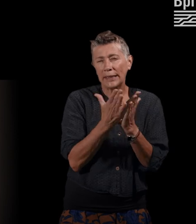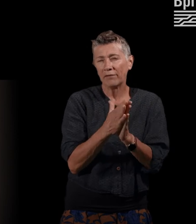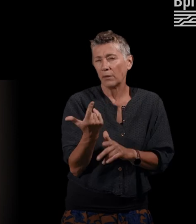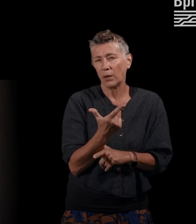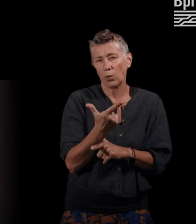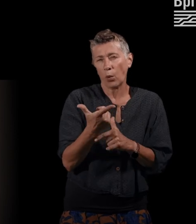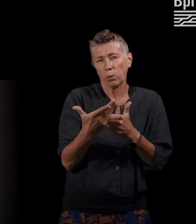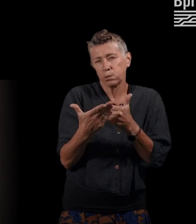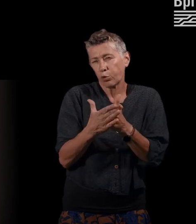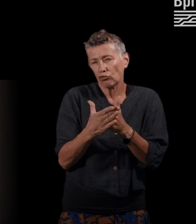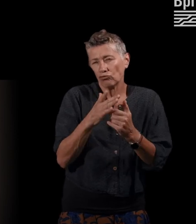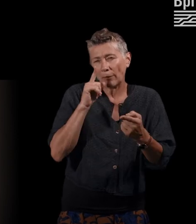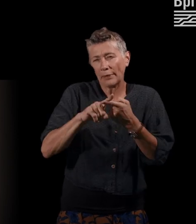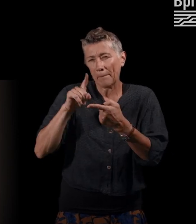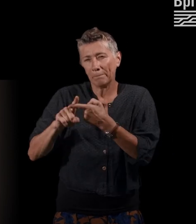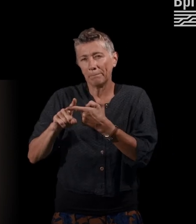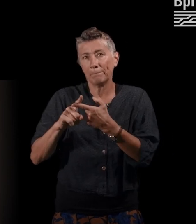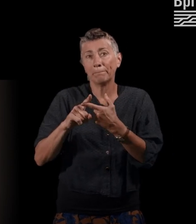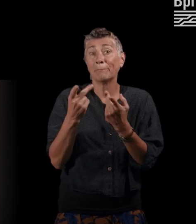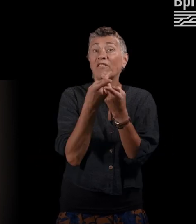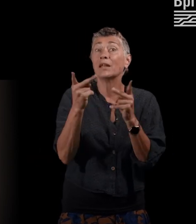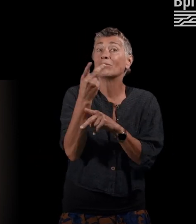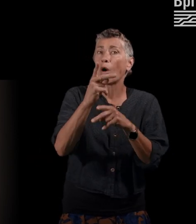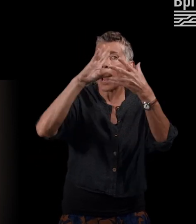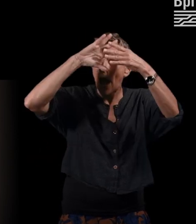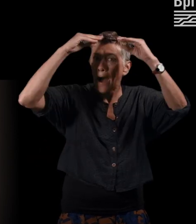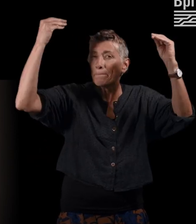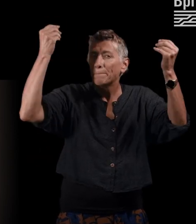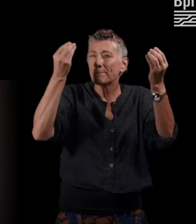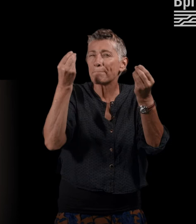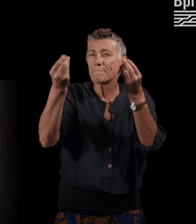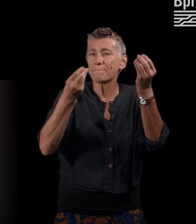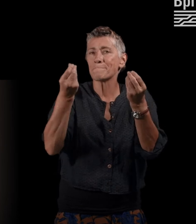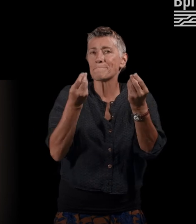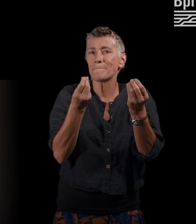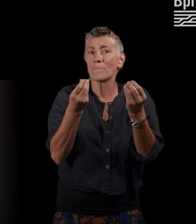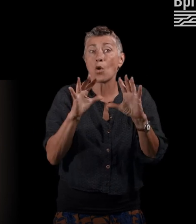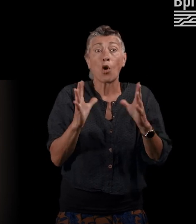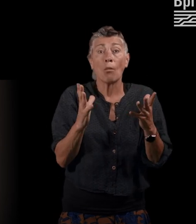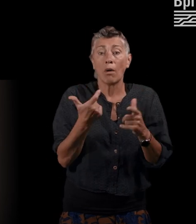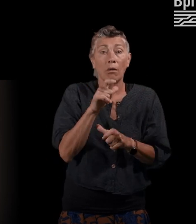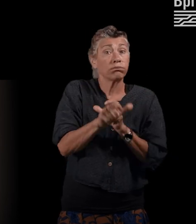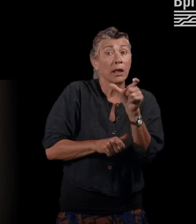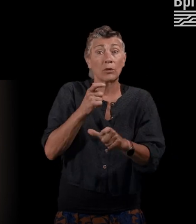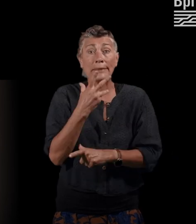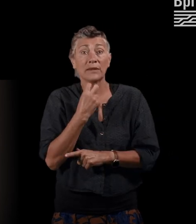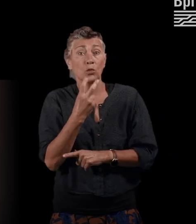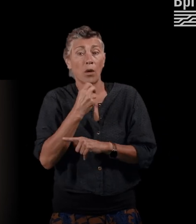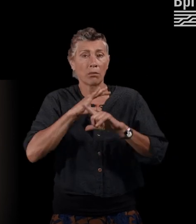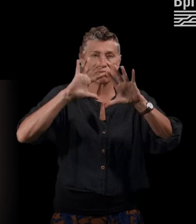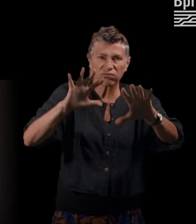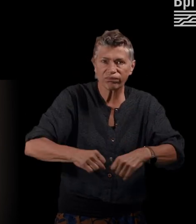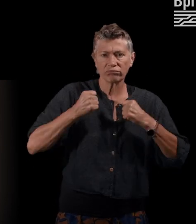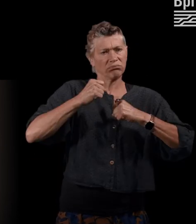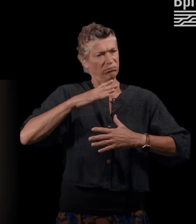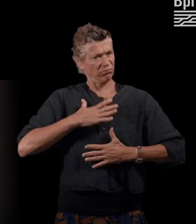question de l'âme des villes et de comment les gens, le citoyen, s'empare de sa propre